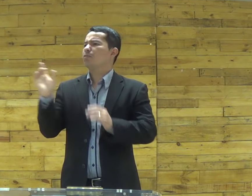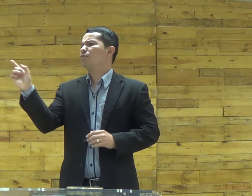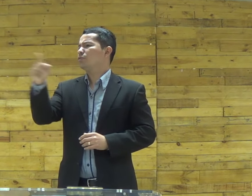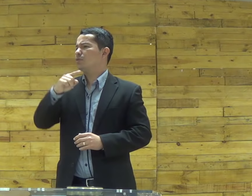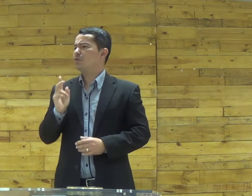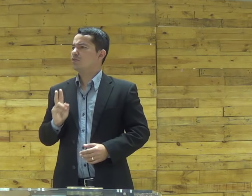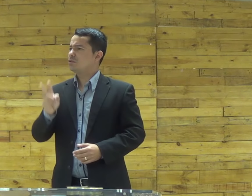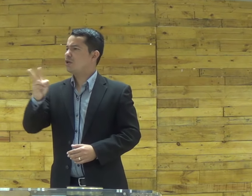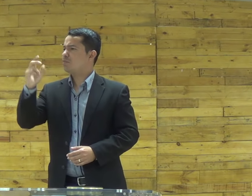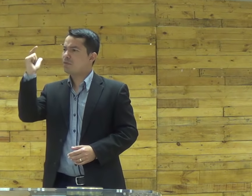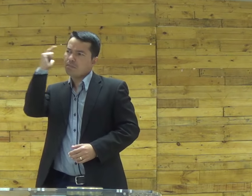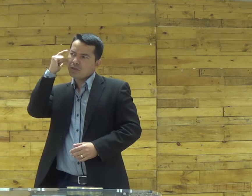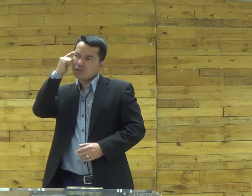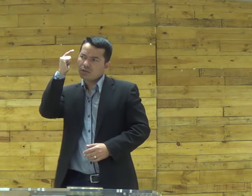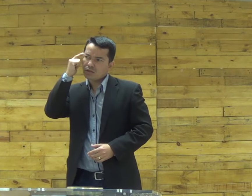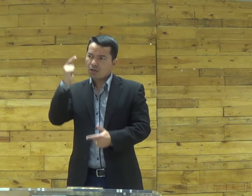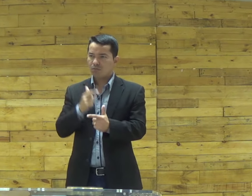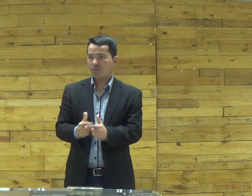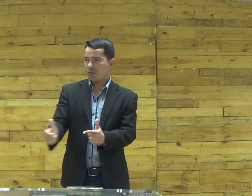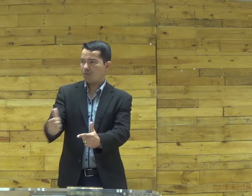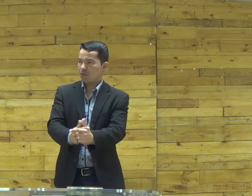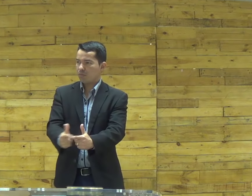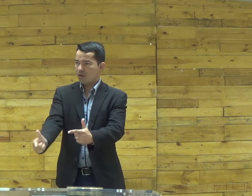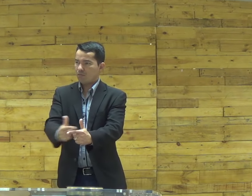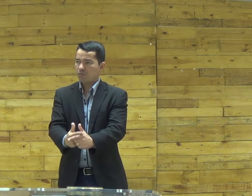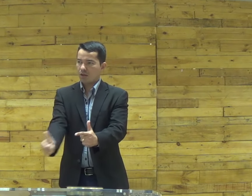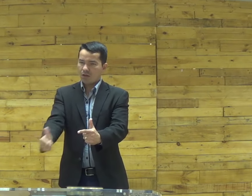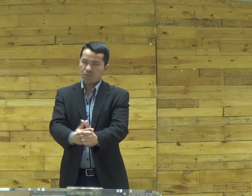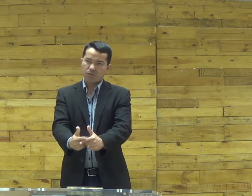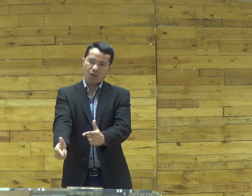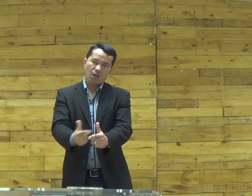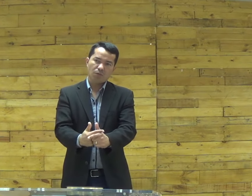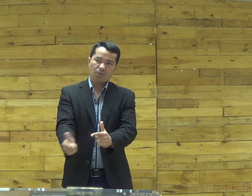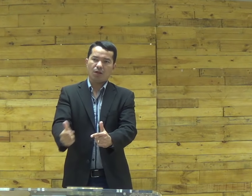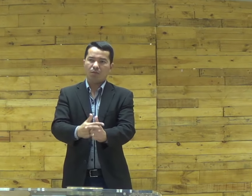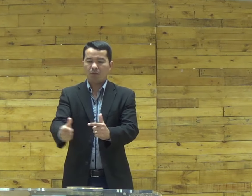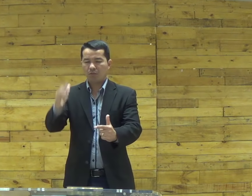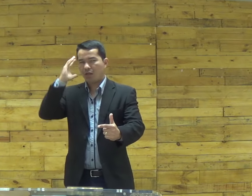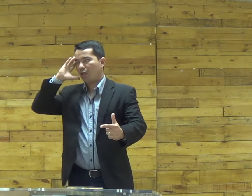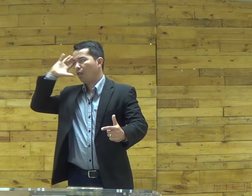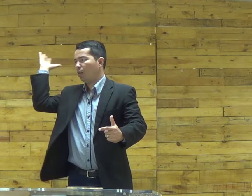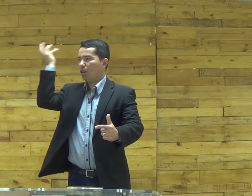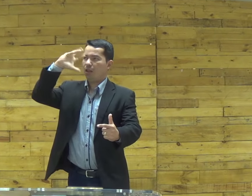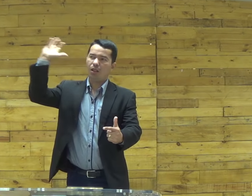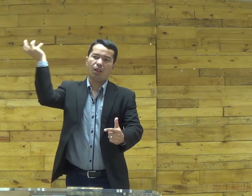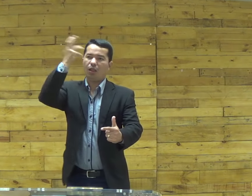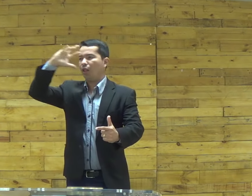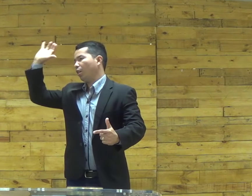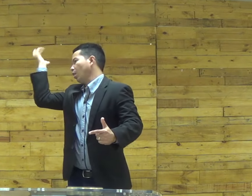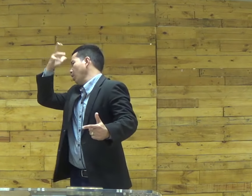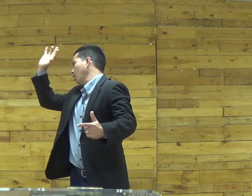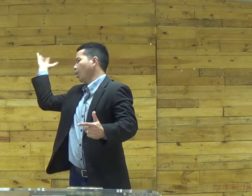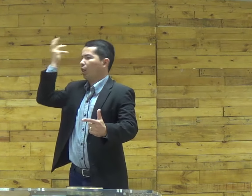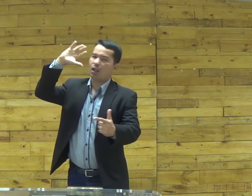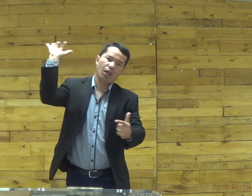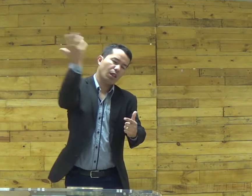de você, pensa sempre em problema, porque tem isso e tem aquilo e não aguenta mais e chega e não quer